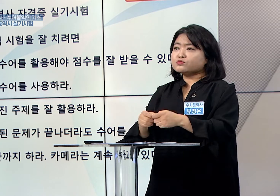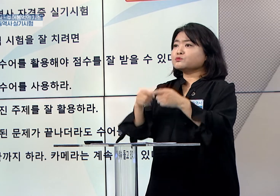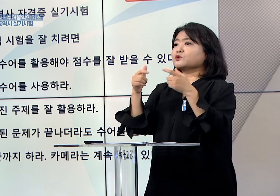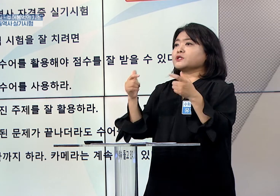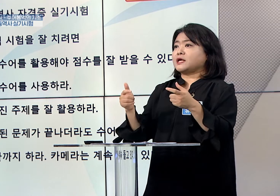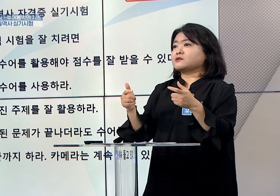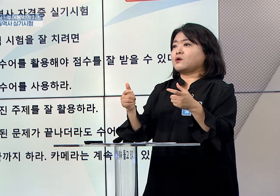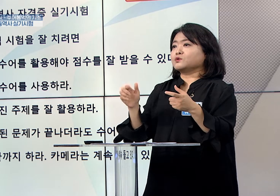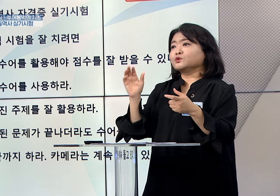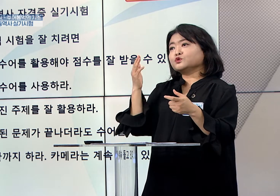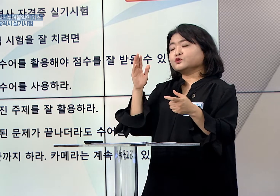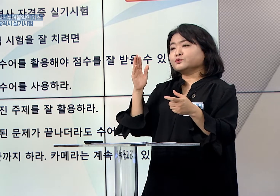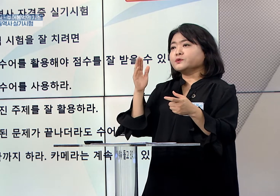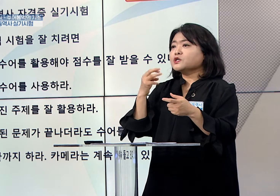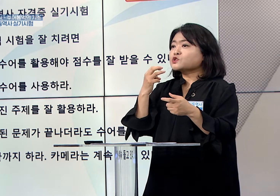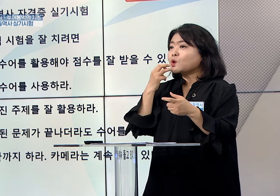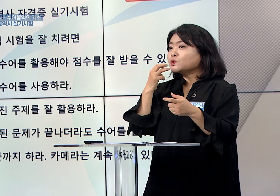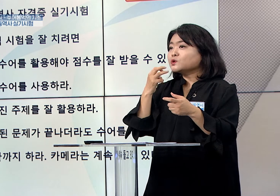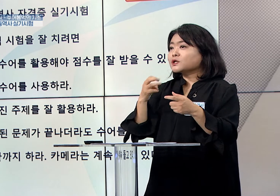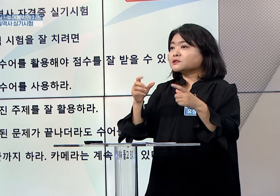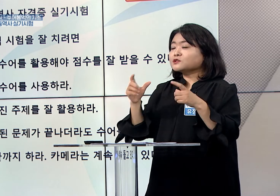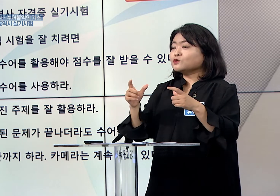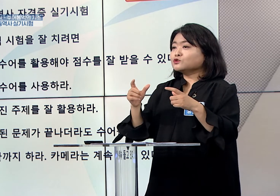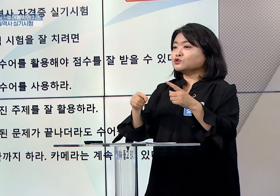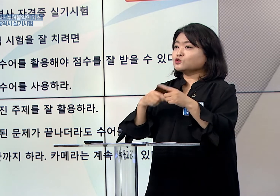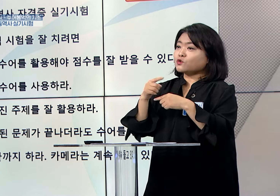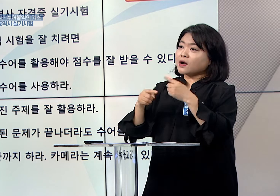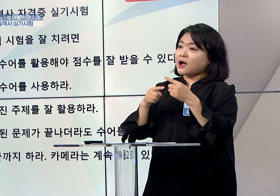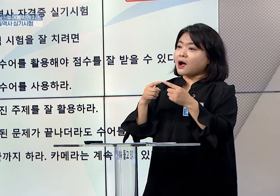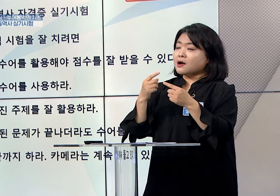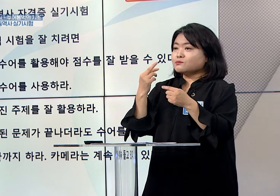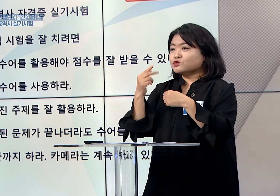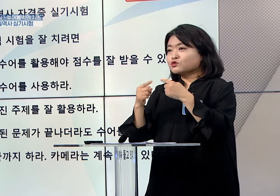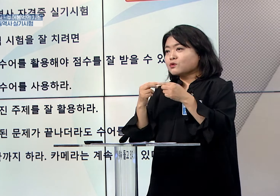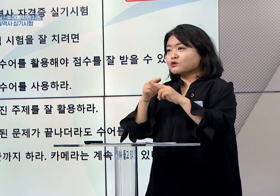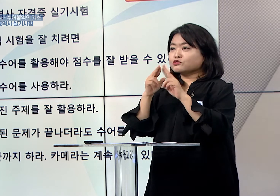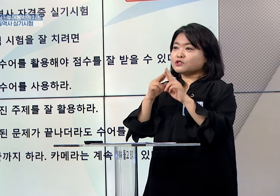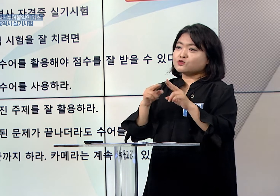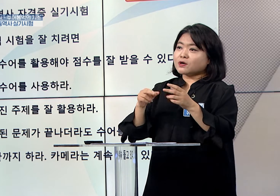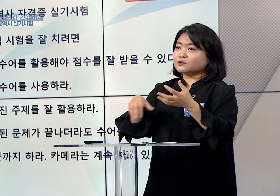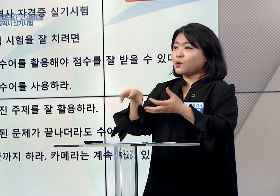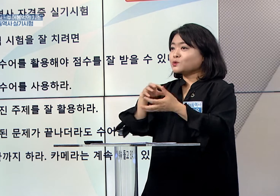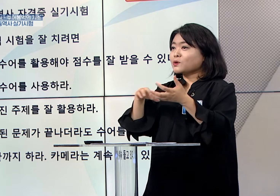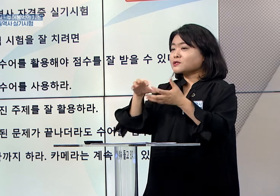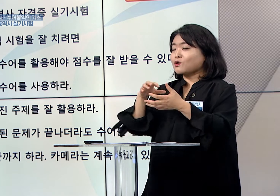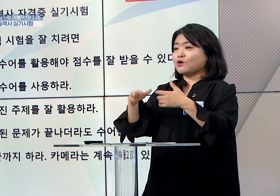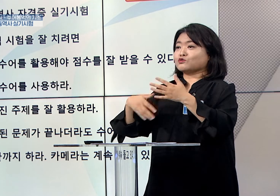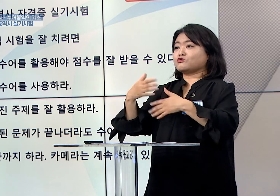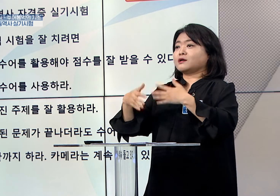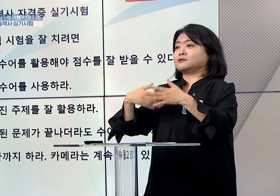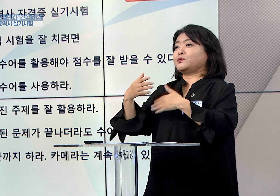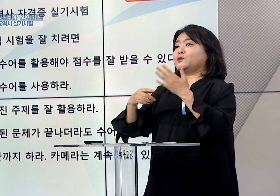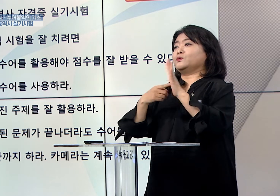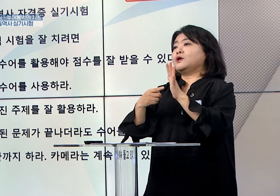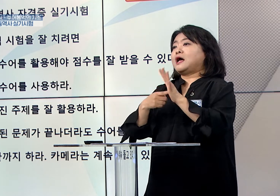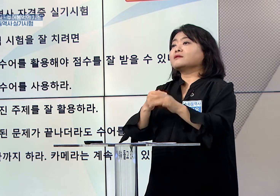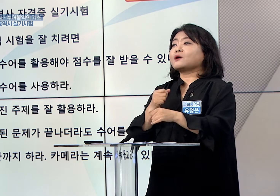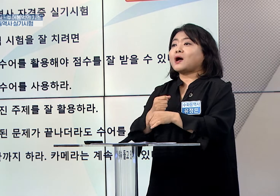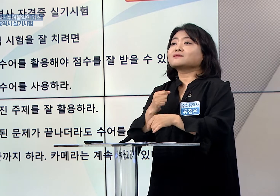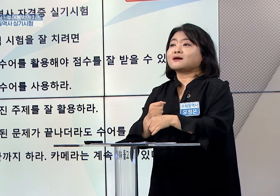붐으로 인해서 요즘 서울 같은 경우는 수화가 미국 수화, 국제수화를 혼용해서 수화를 표현한다고